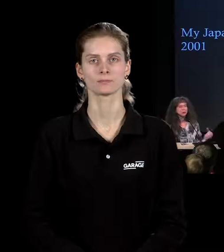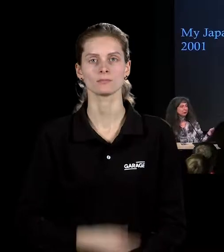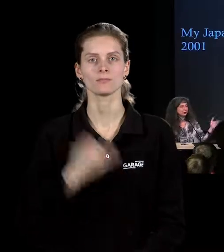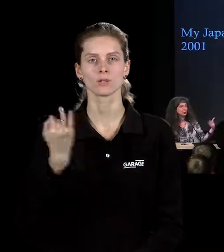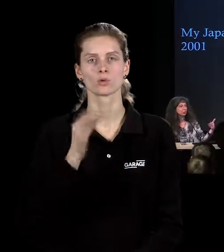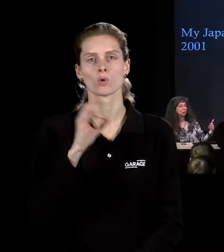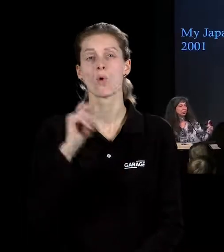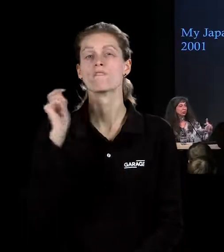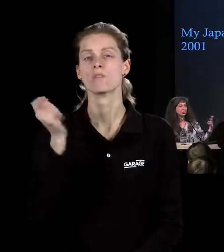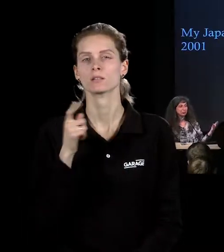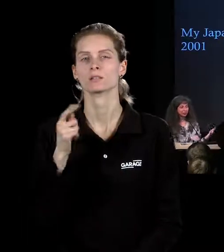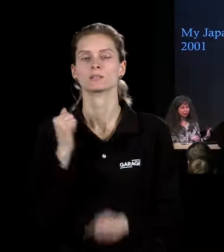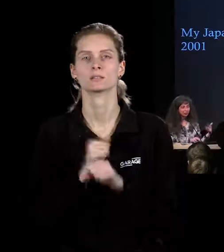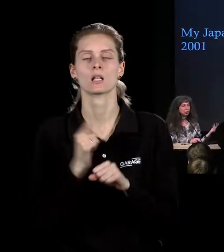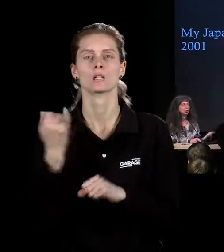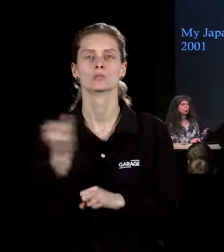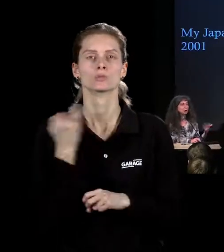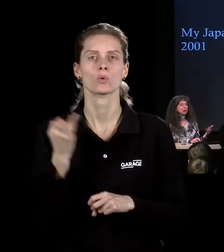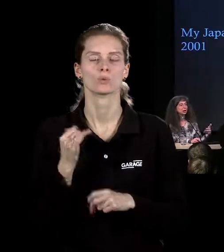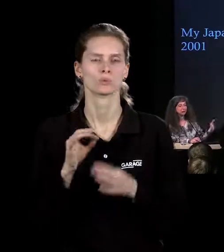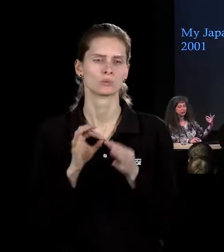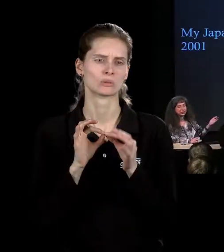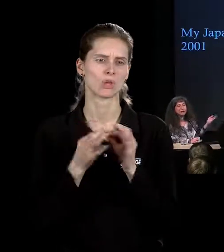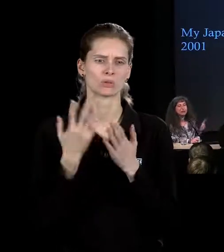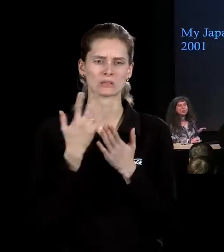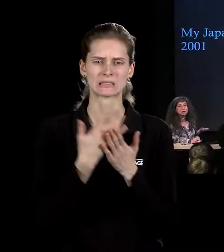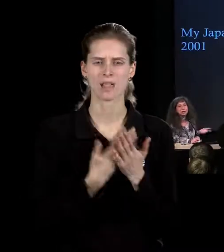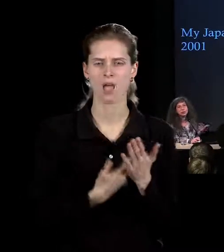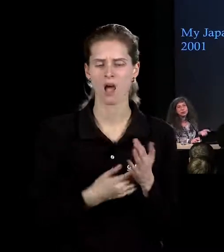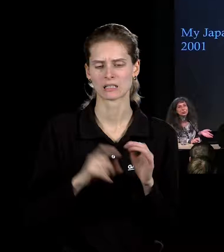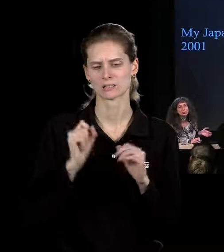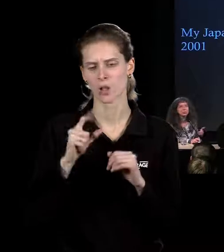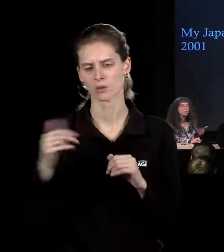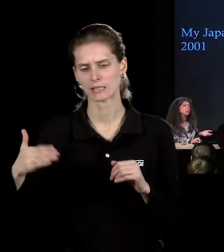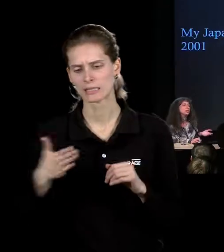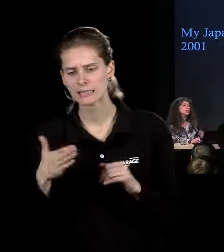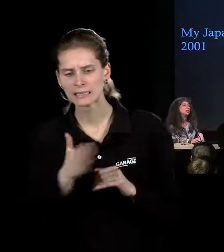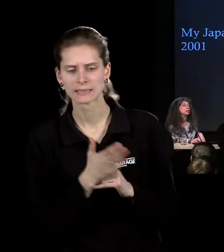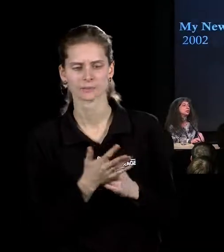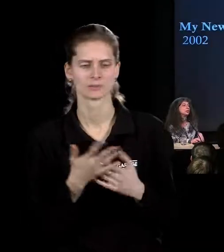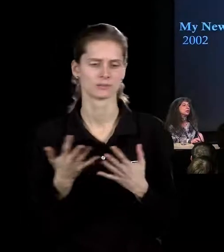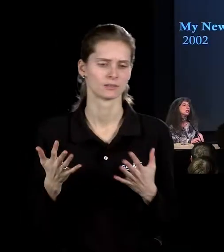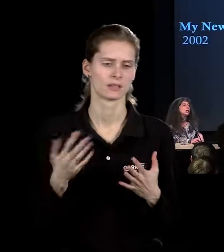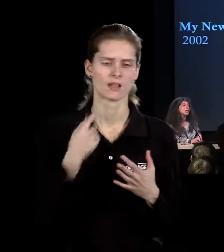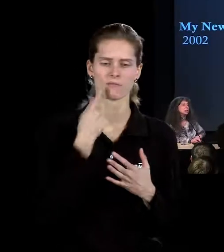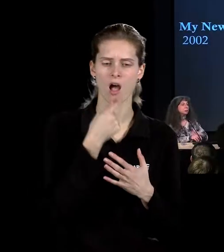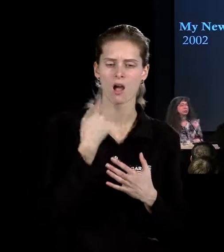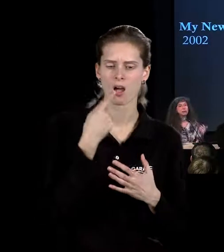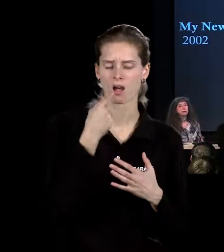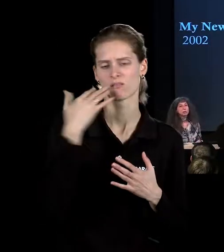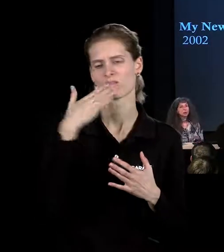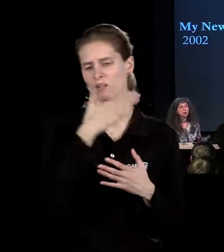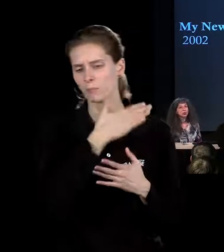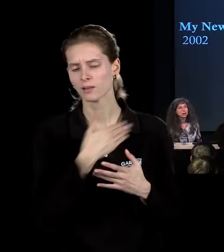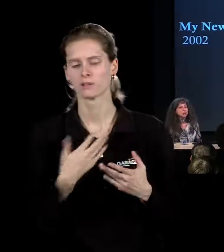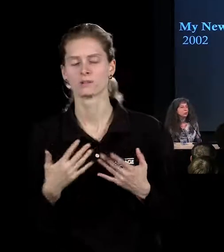войну, и он сделал вот эту историю, там, какой-то сложный сценарий с золотыми рыбками, которые там все держат во рту.